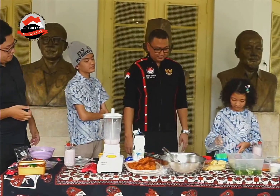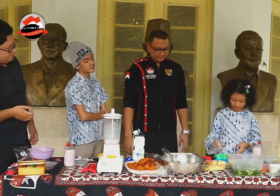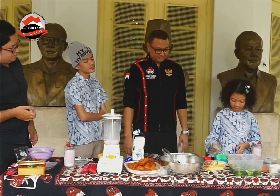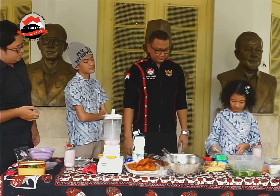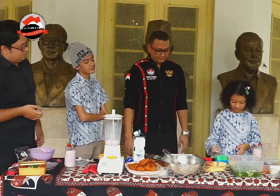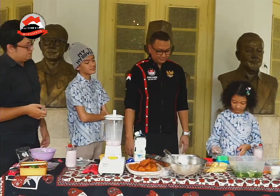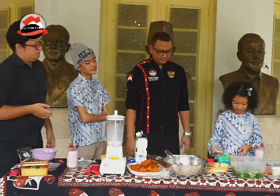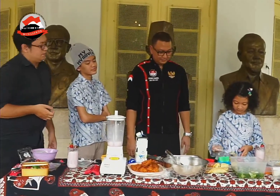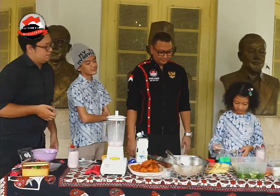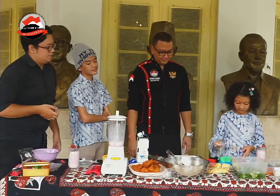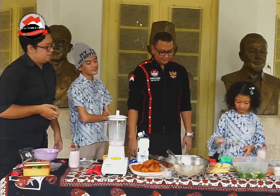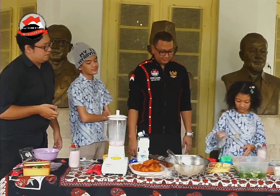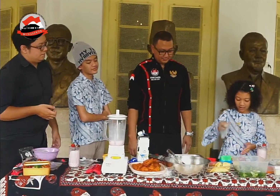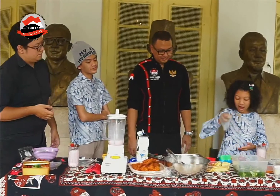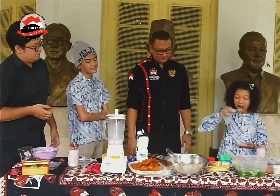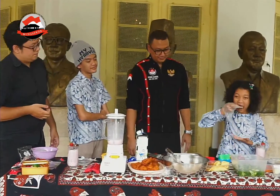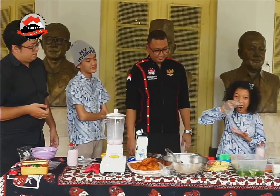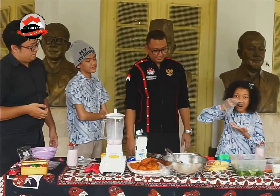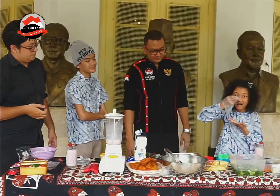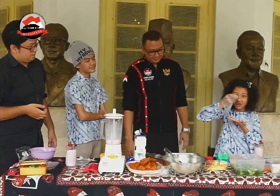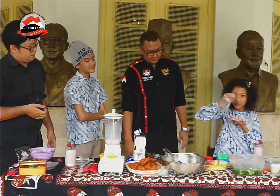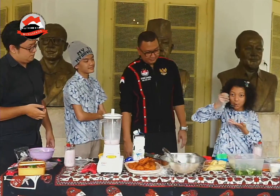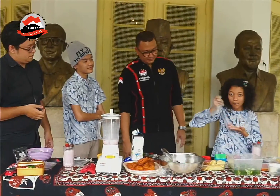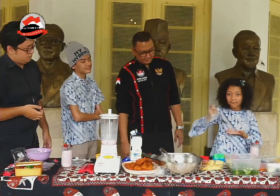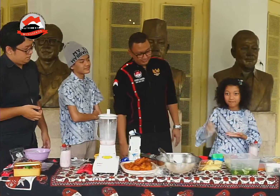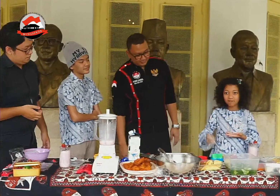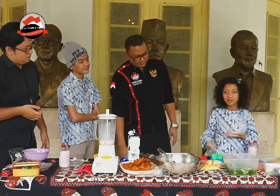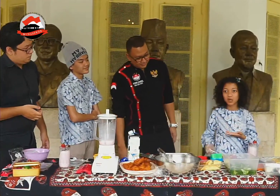pendapatnya Nada nih rasanya seperti apa.